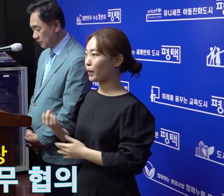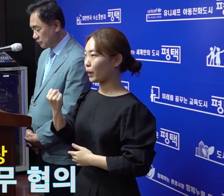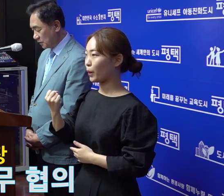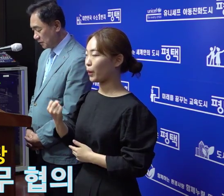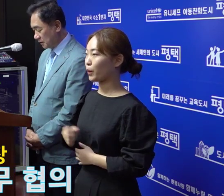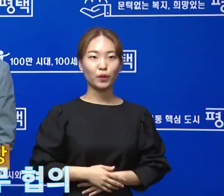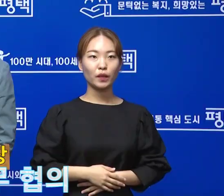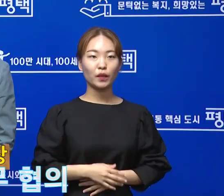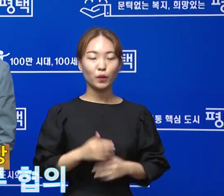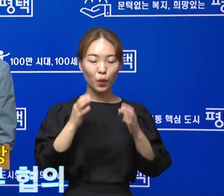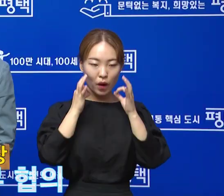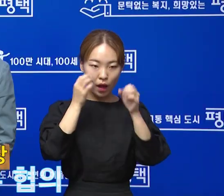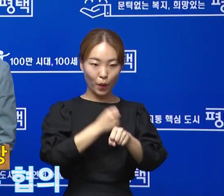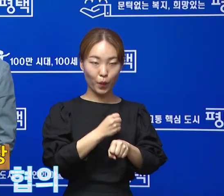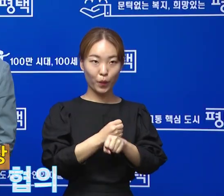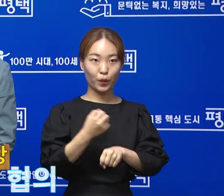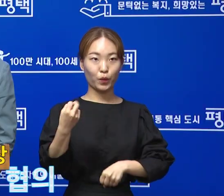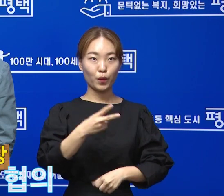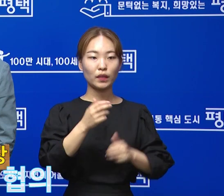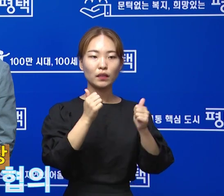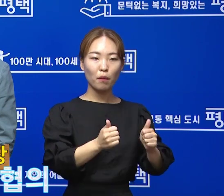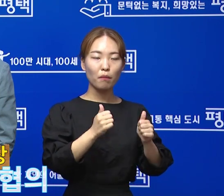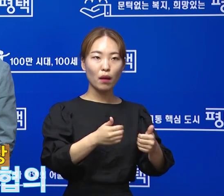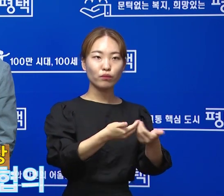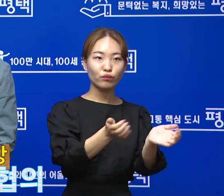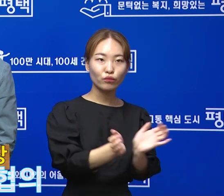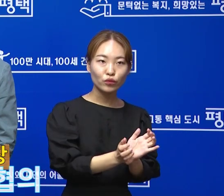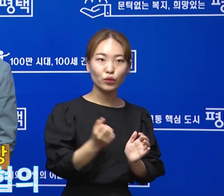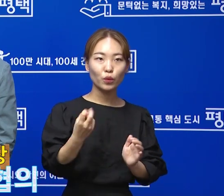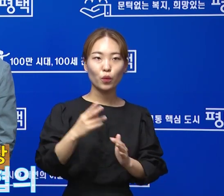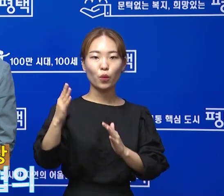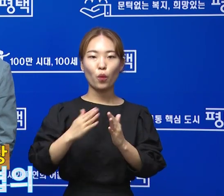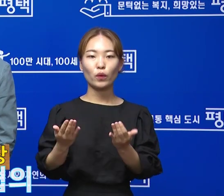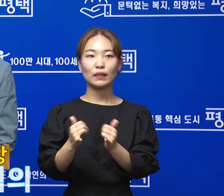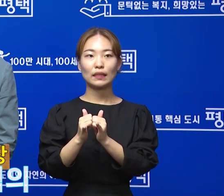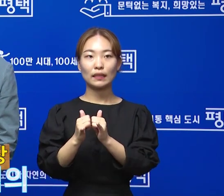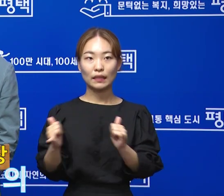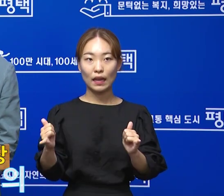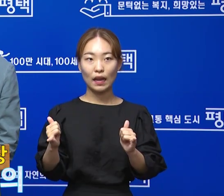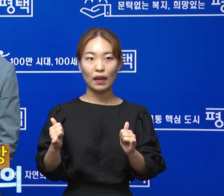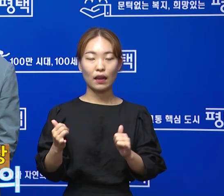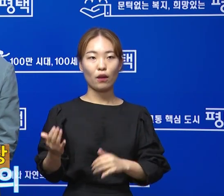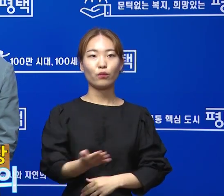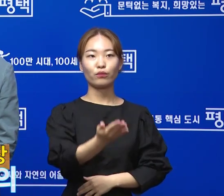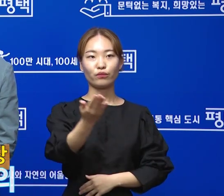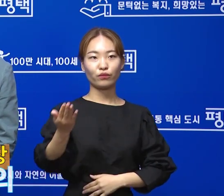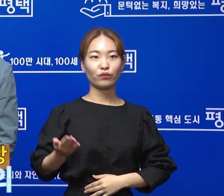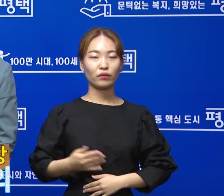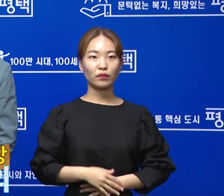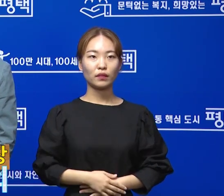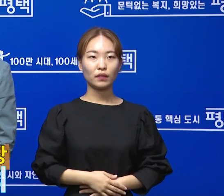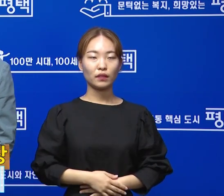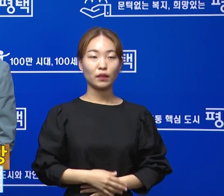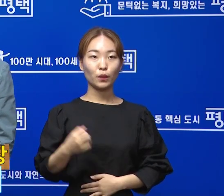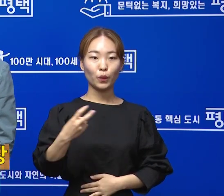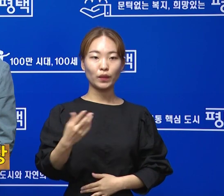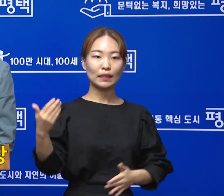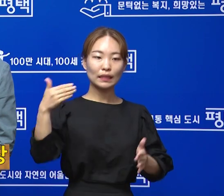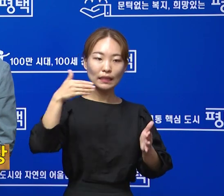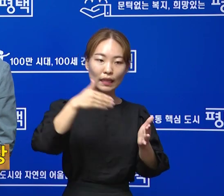해주신 재판부와 자신의 자리에서 흔들림 없이 시정을 챙겨온 평택시 공직자 여러분, 끝까지 저를